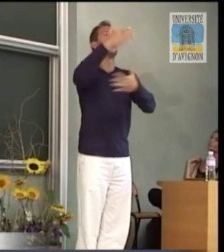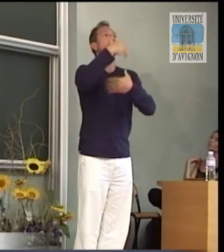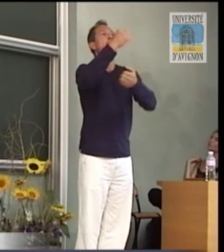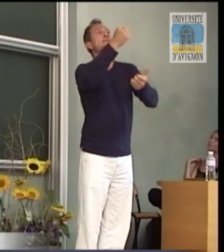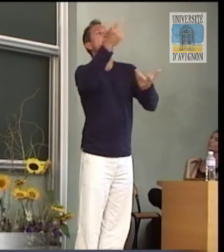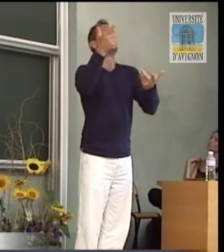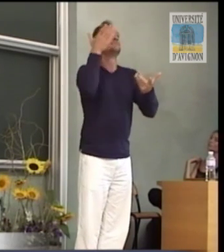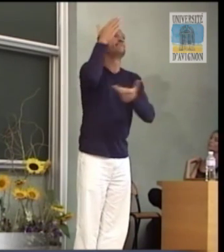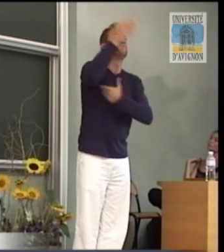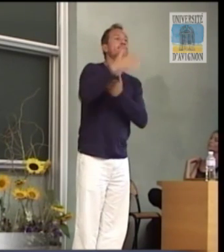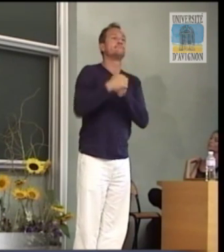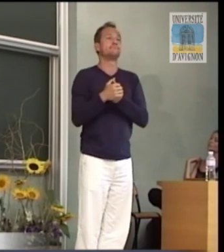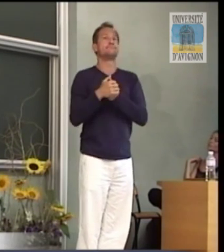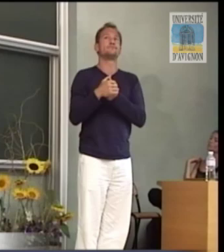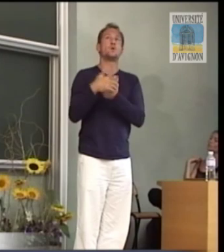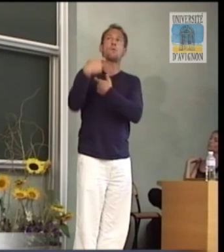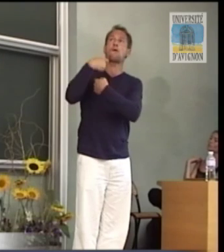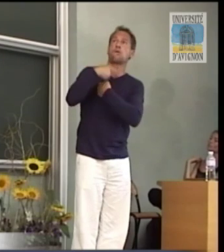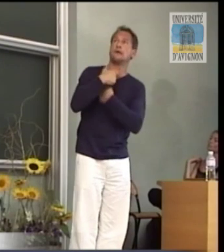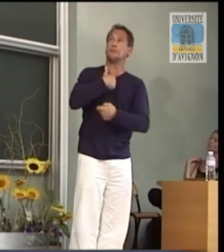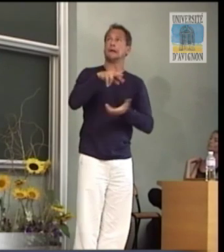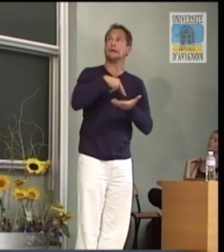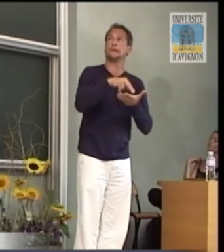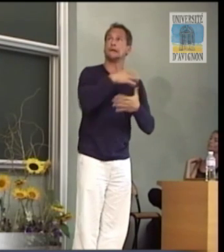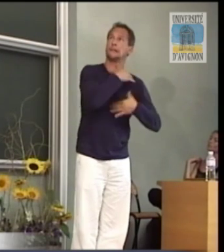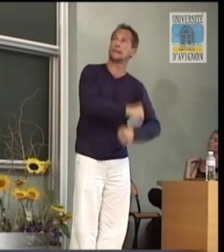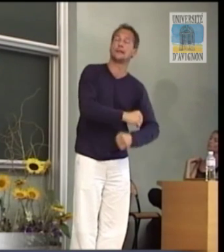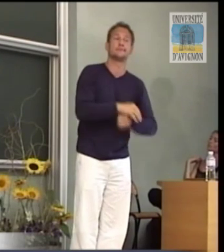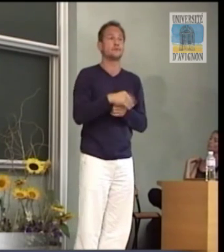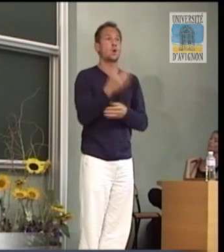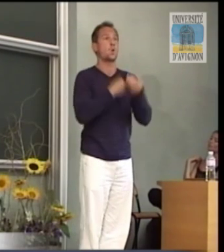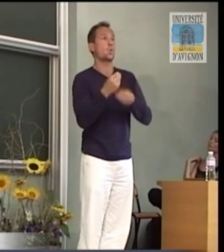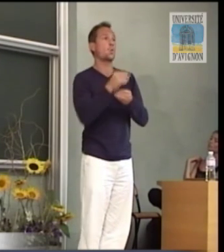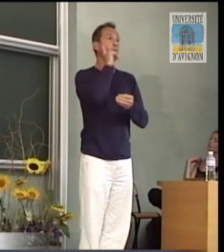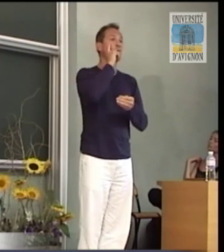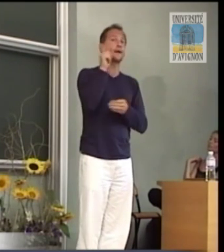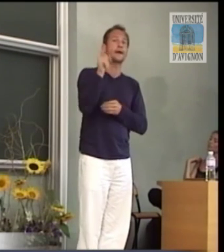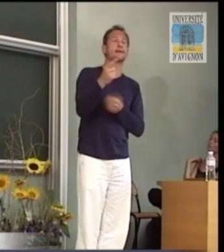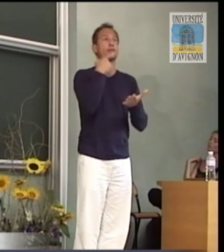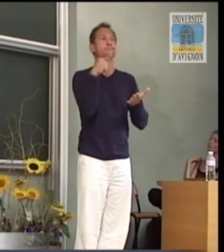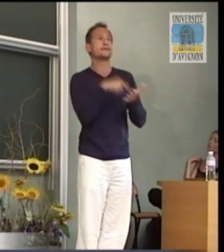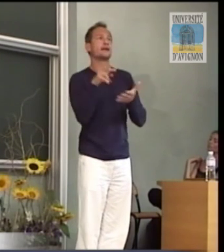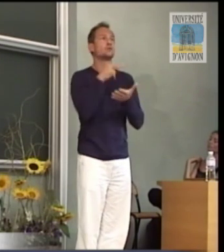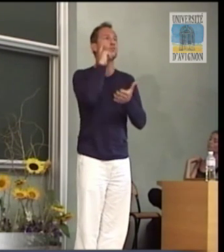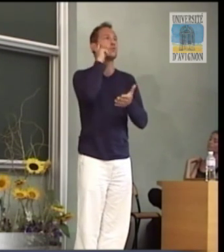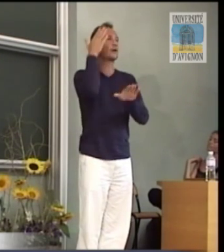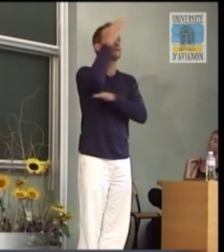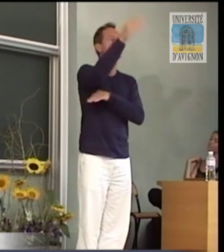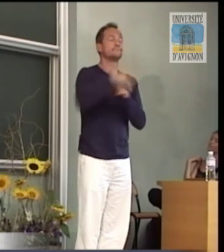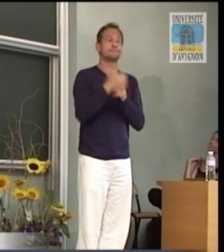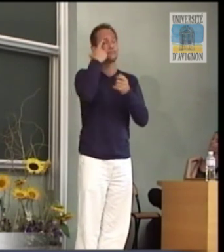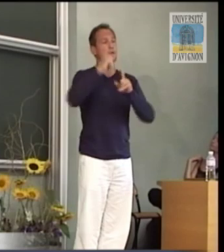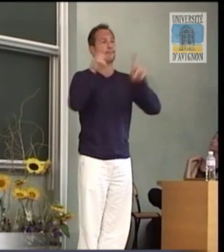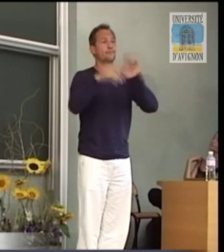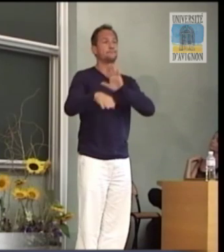fondé sur elle ? Ou est-ce qu'elle danse parce qu'elle s'est projetée dans un avenir ? C'est très différent. Très très